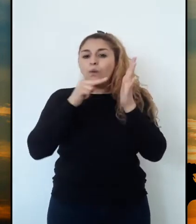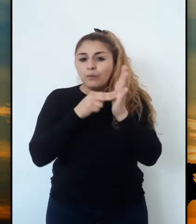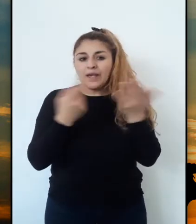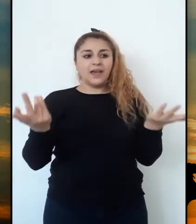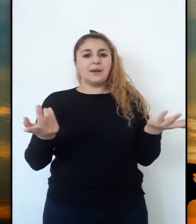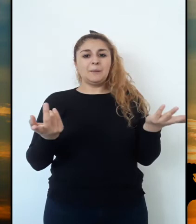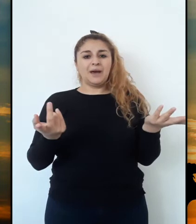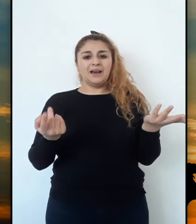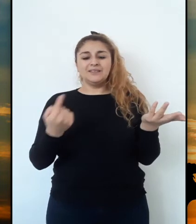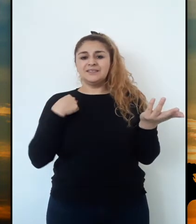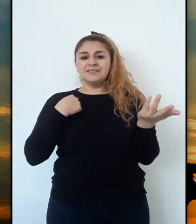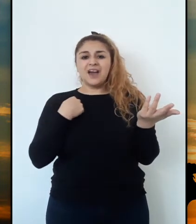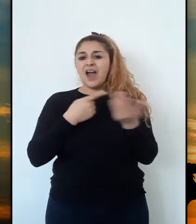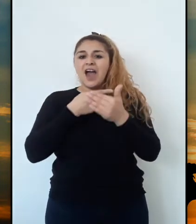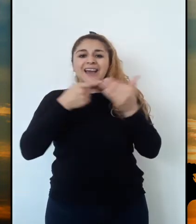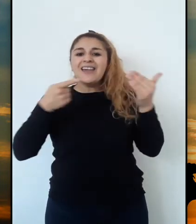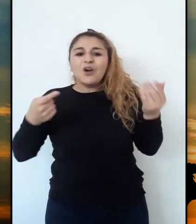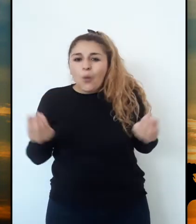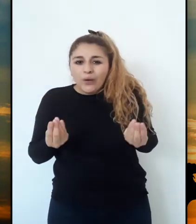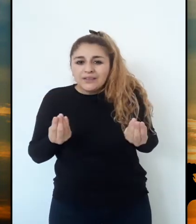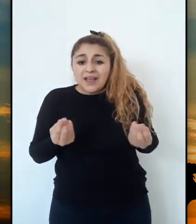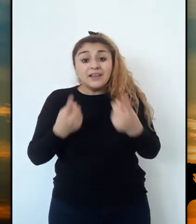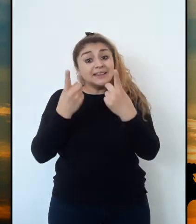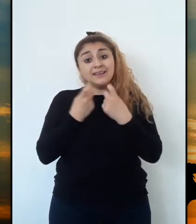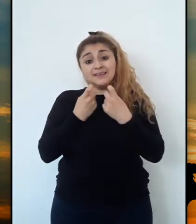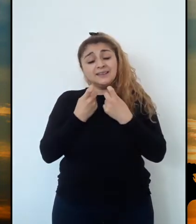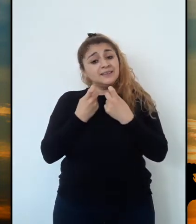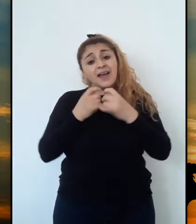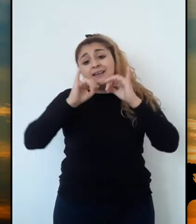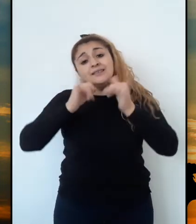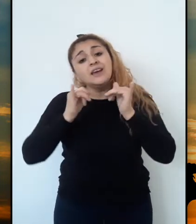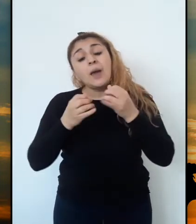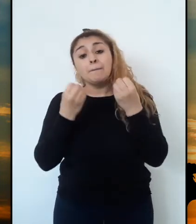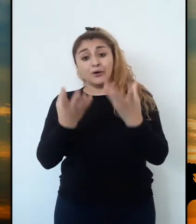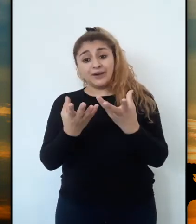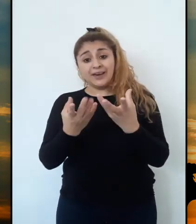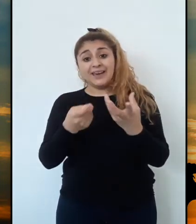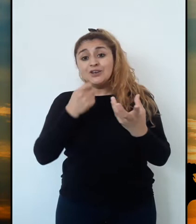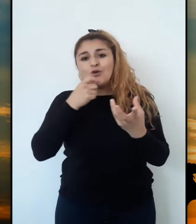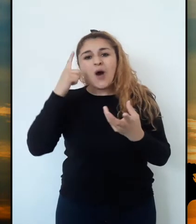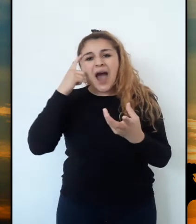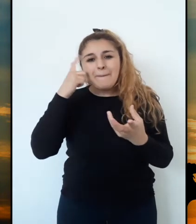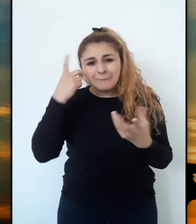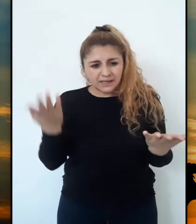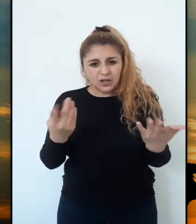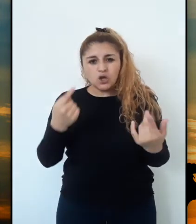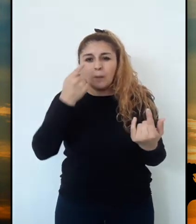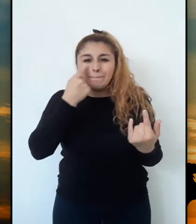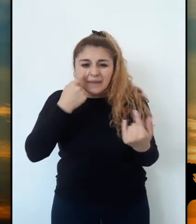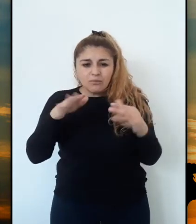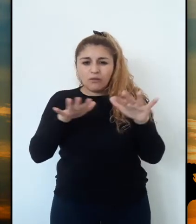de aquellos que lo aman. Qu'est-ce que veut dire toute chose? ¿Qué quiere decir todas las cosas?